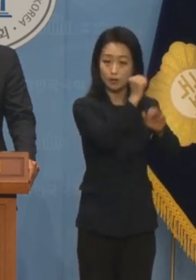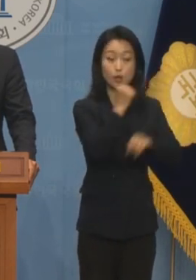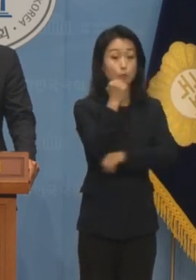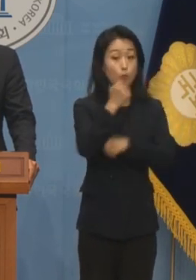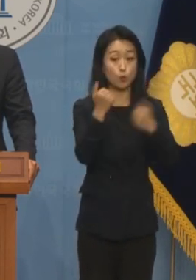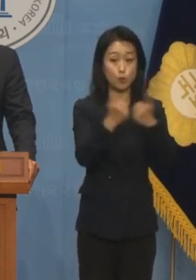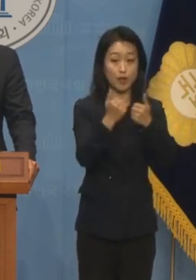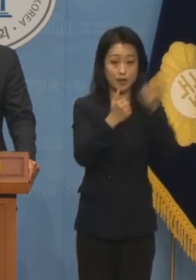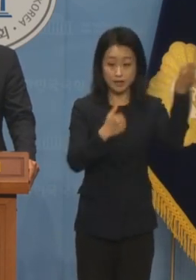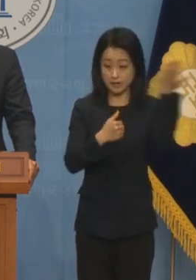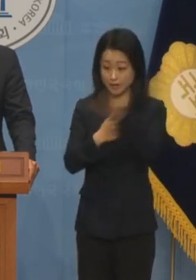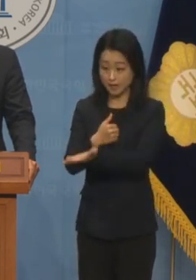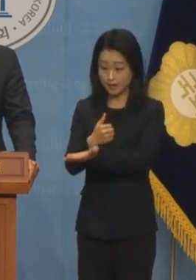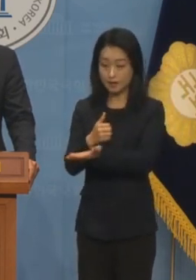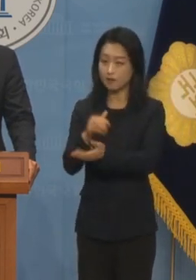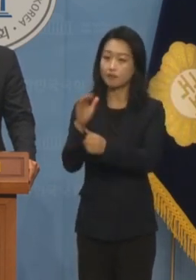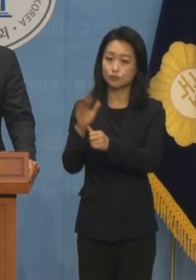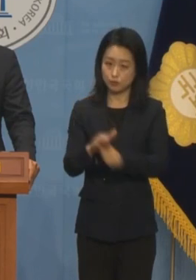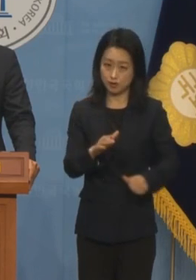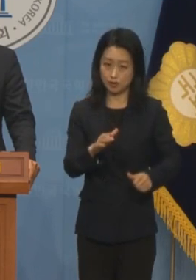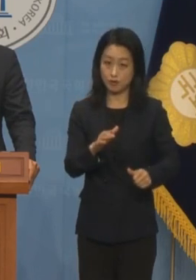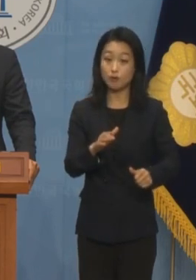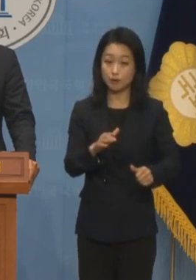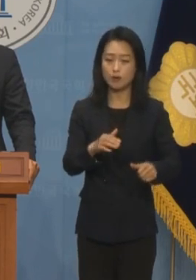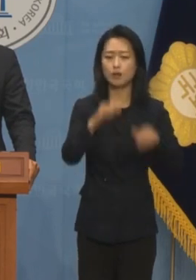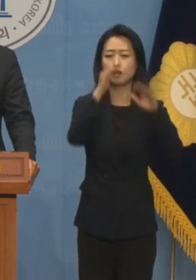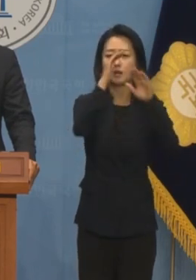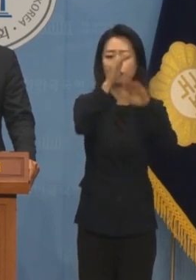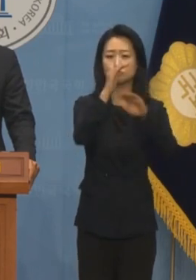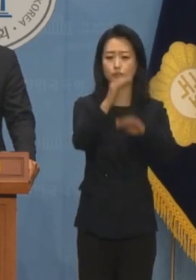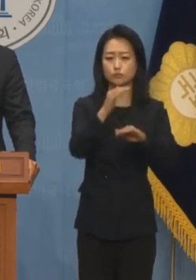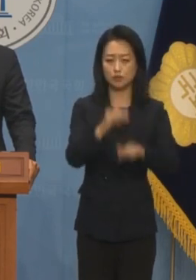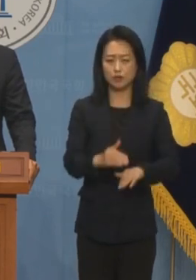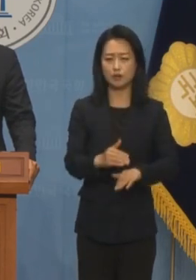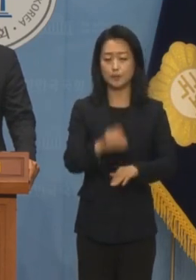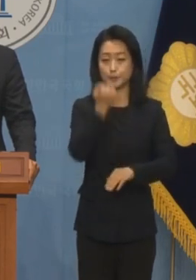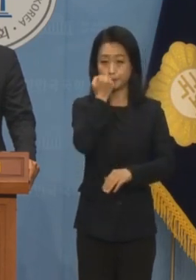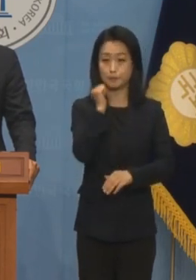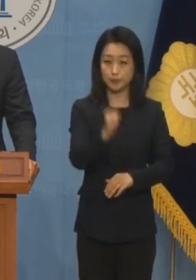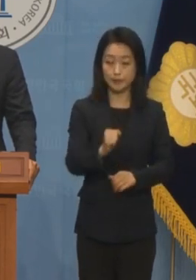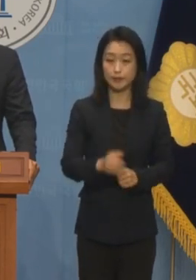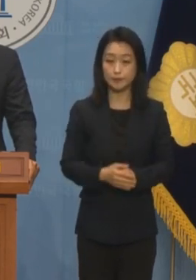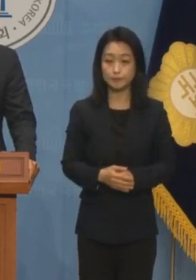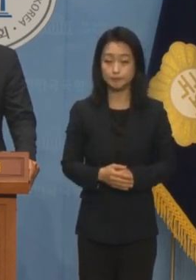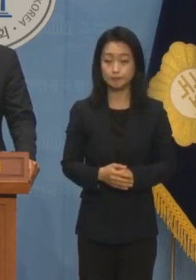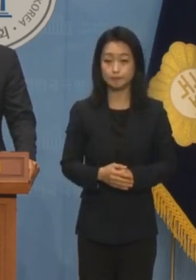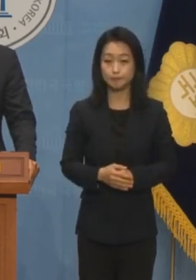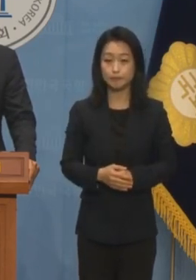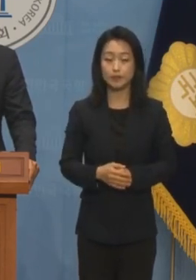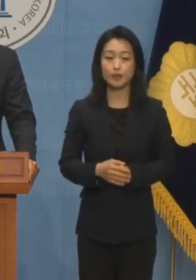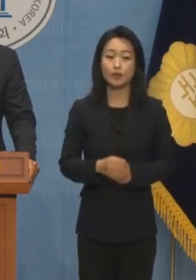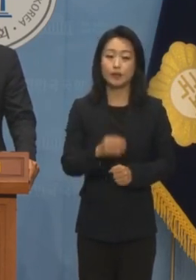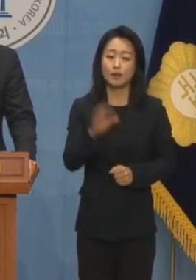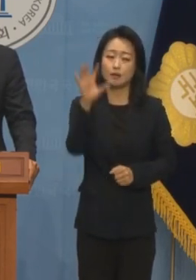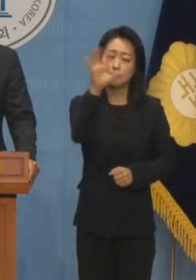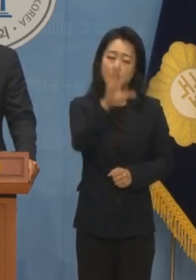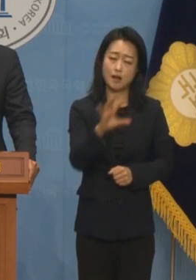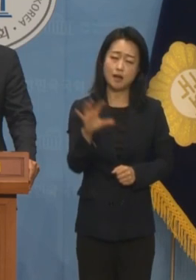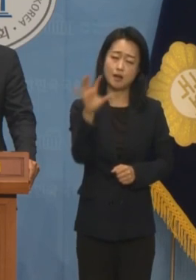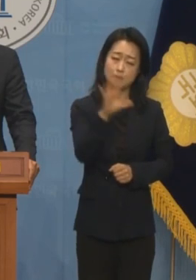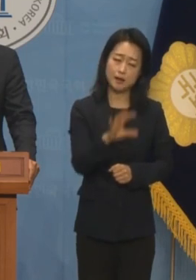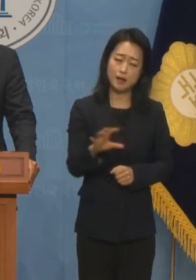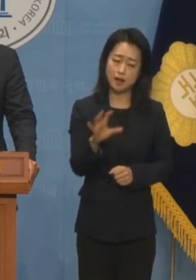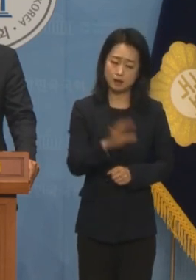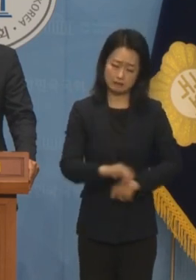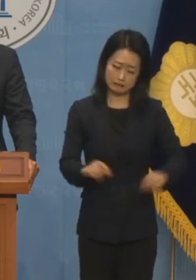재의결 부결 역시 정해진 수순입니다. 성과 없이 반복되는 정쟁을